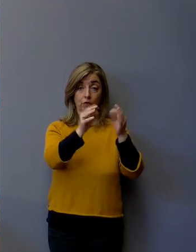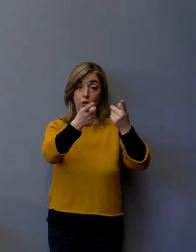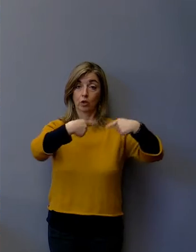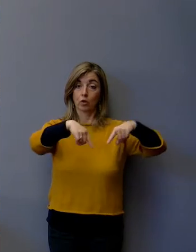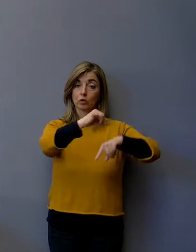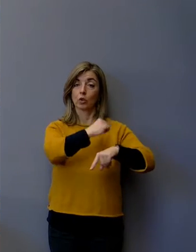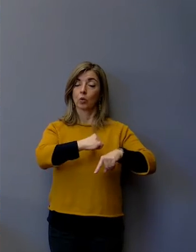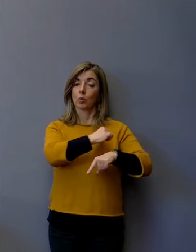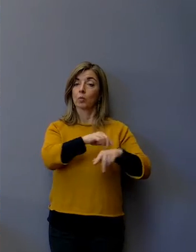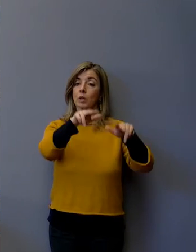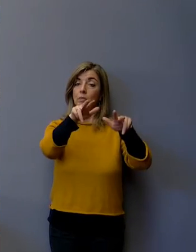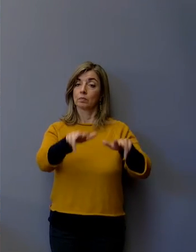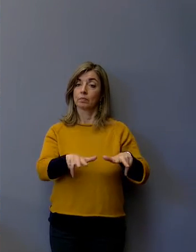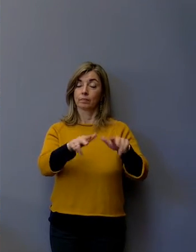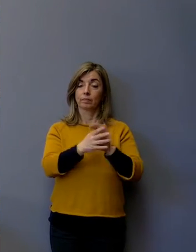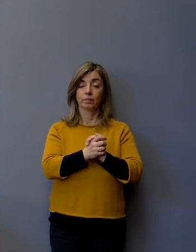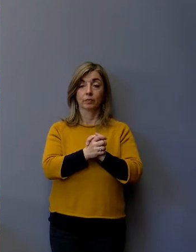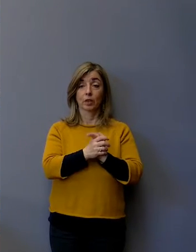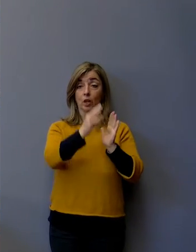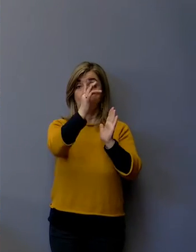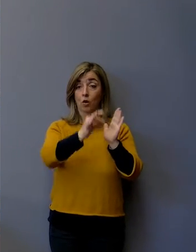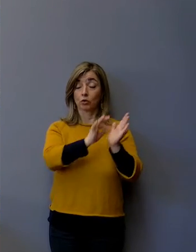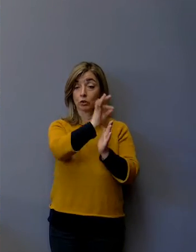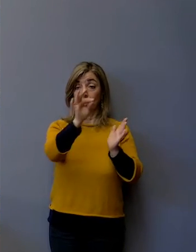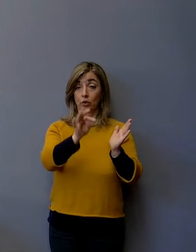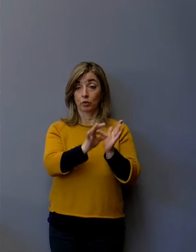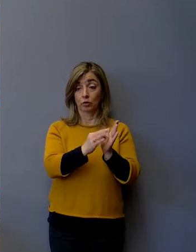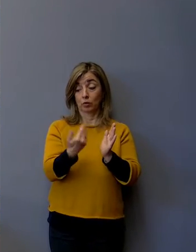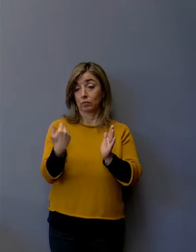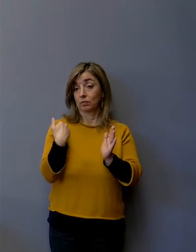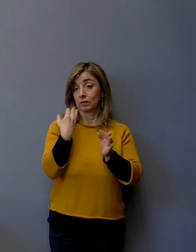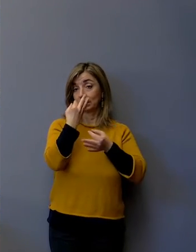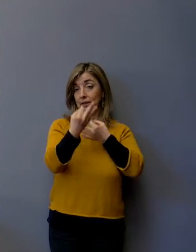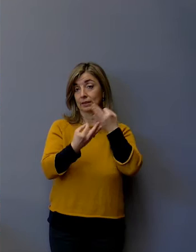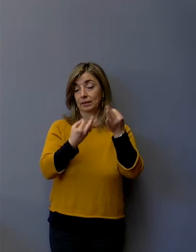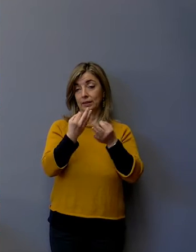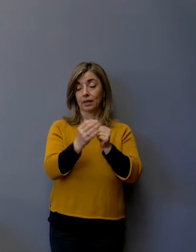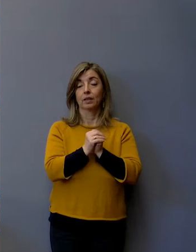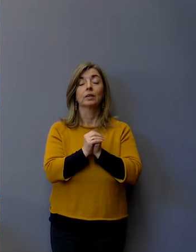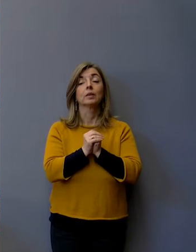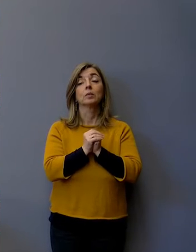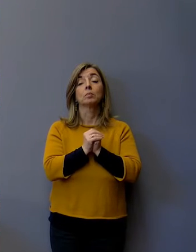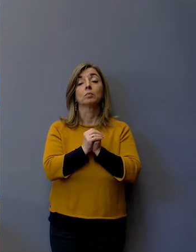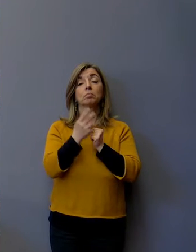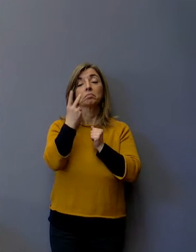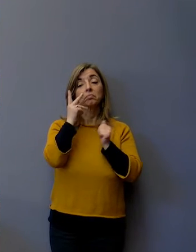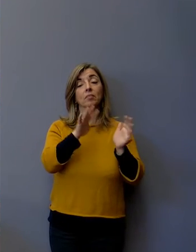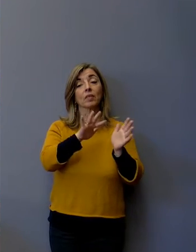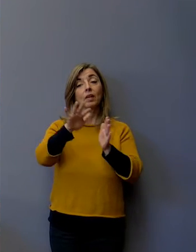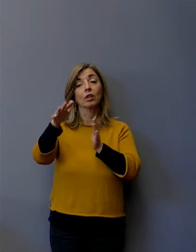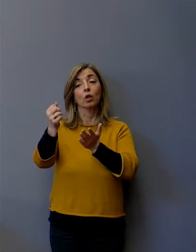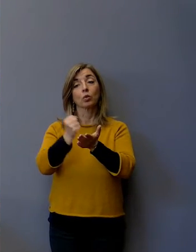approva gli ordini del giorno poc'anzi citati passiamo ora ai documenti della lista